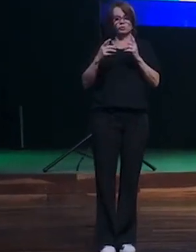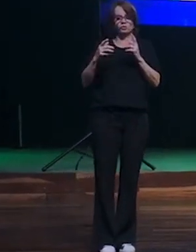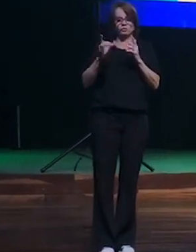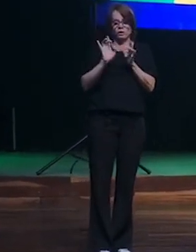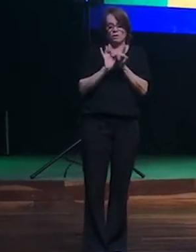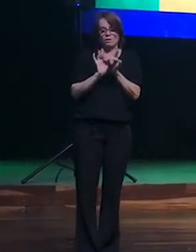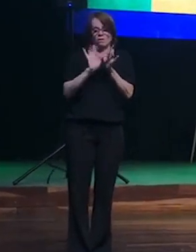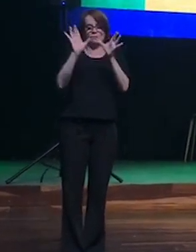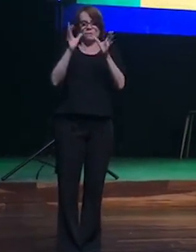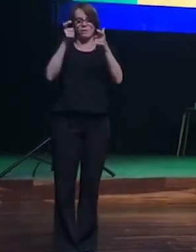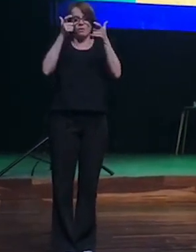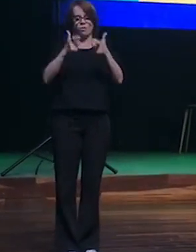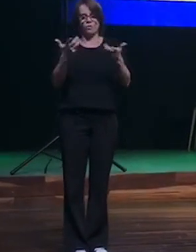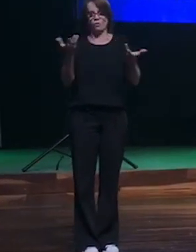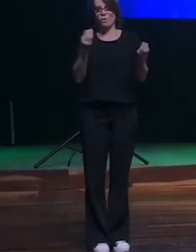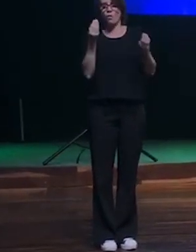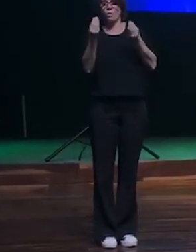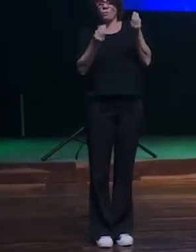vem?